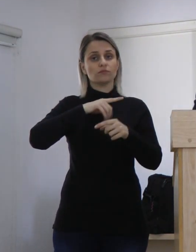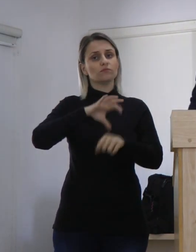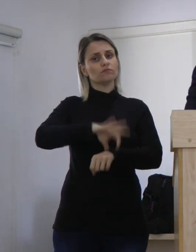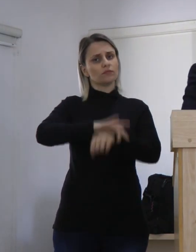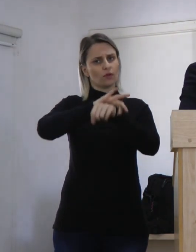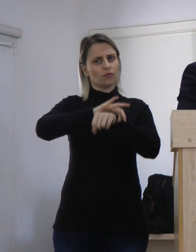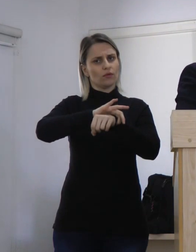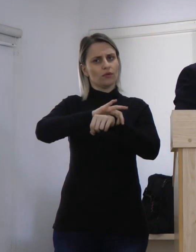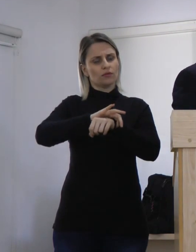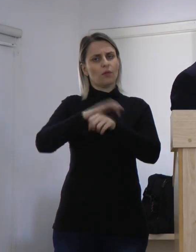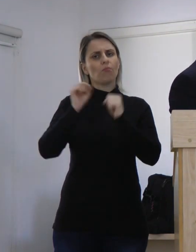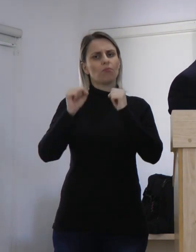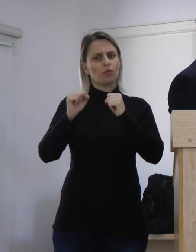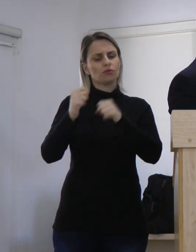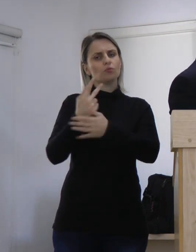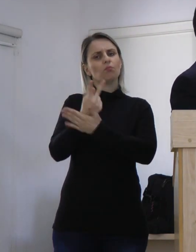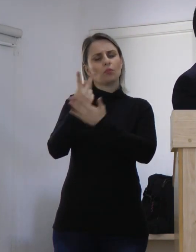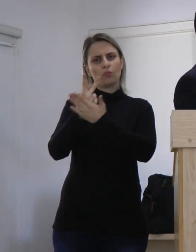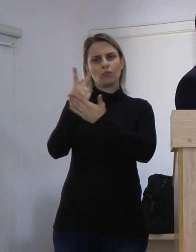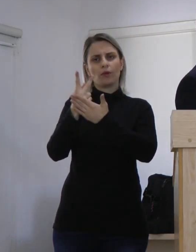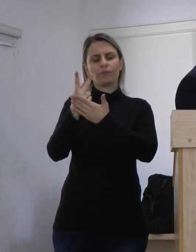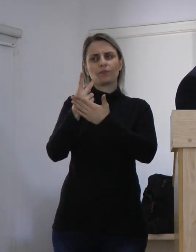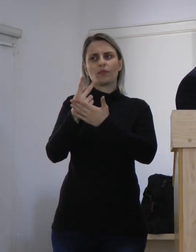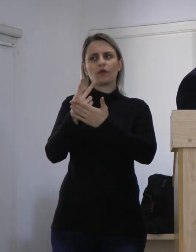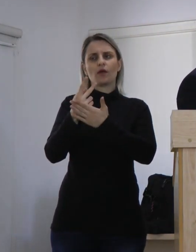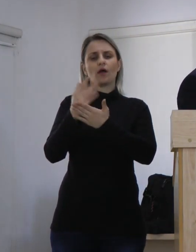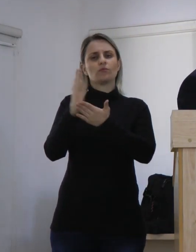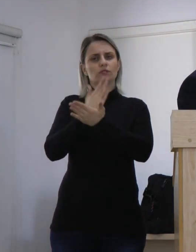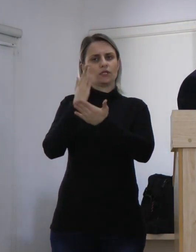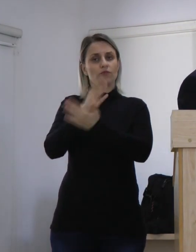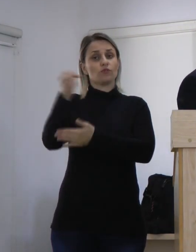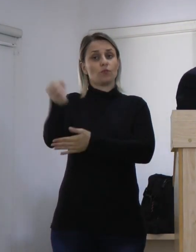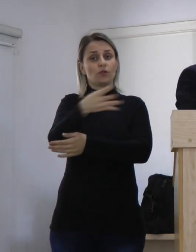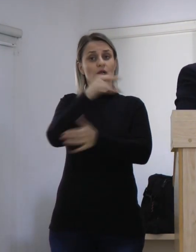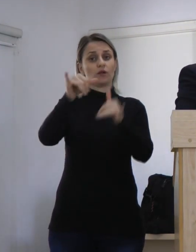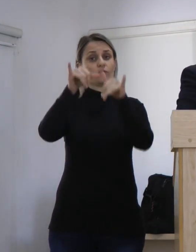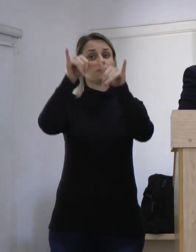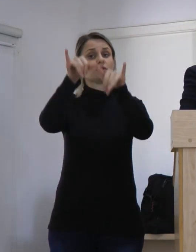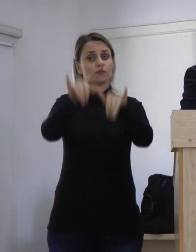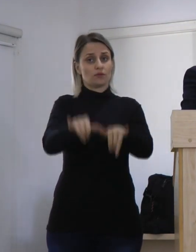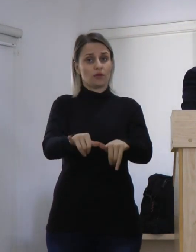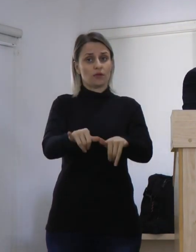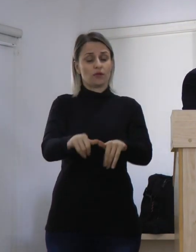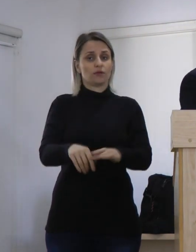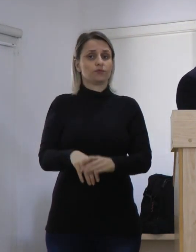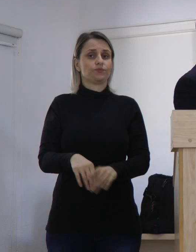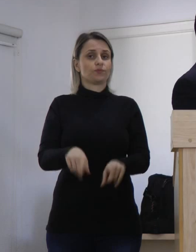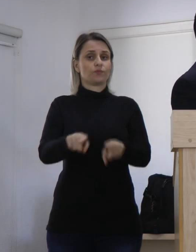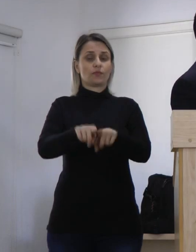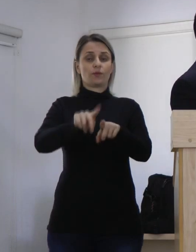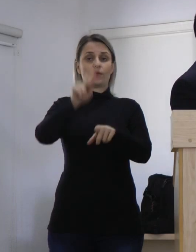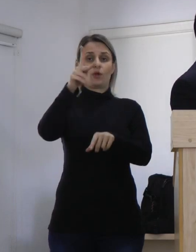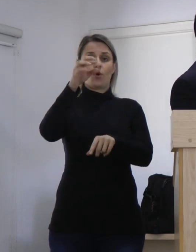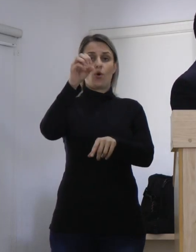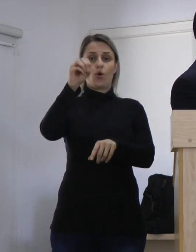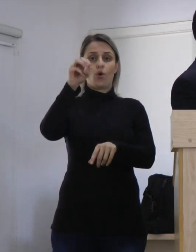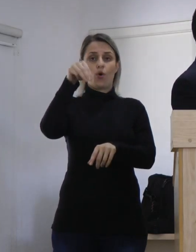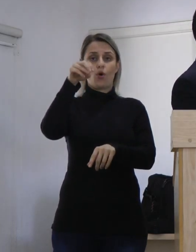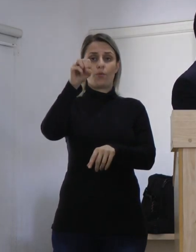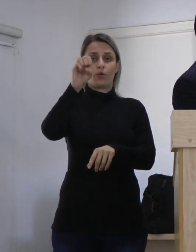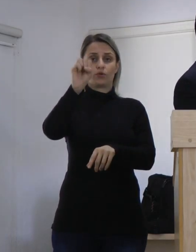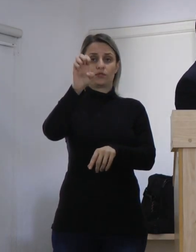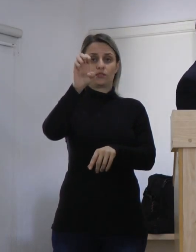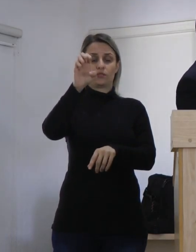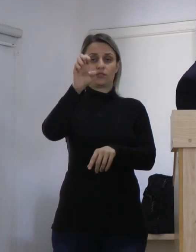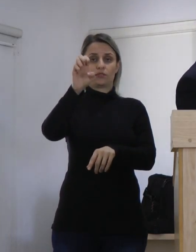Busquem os autores mais modernos sobre sexualidade e homossexualidade. Nós temos uma palestra, não é, sobre esse assunto também. E aqui,